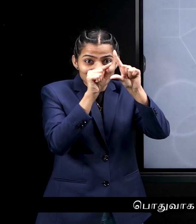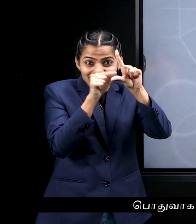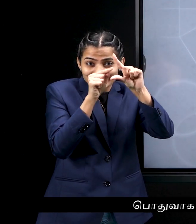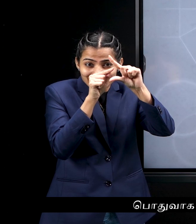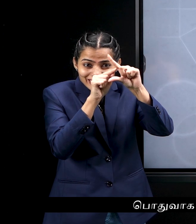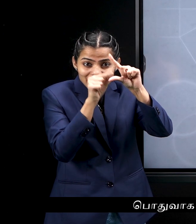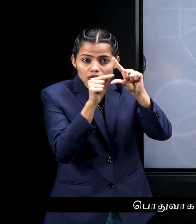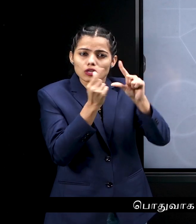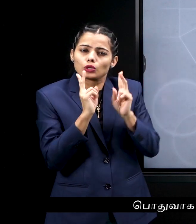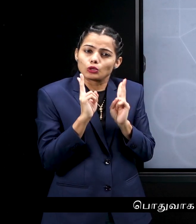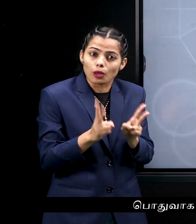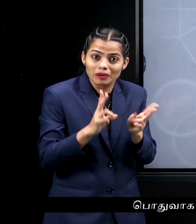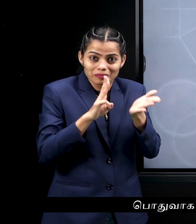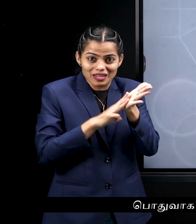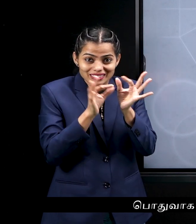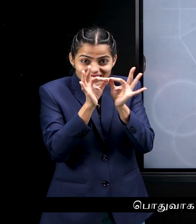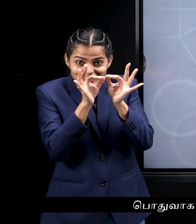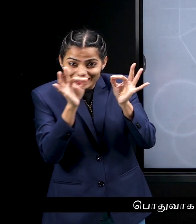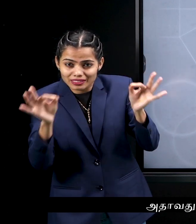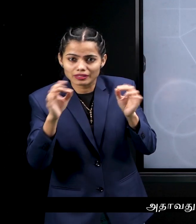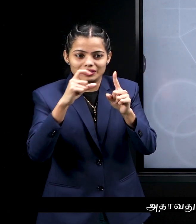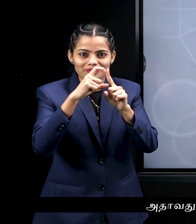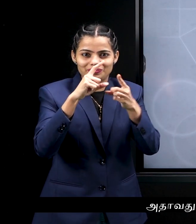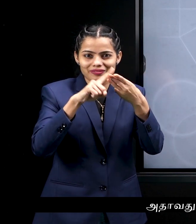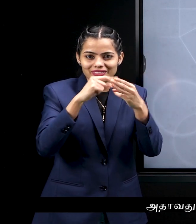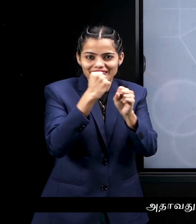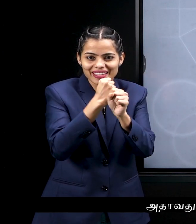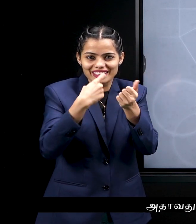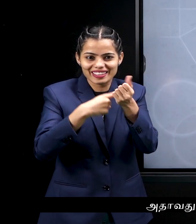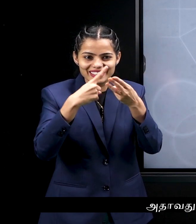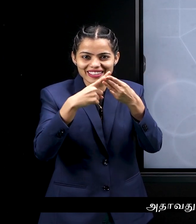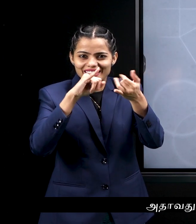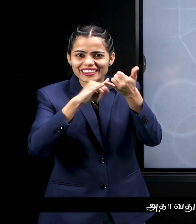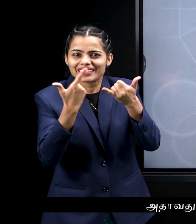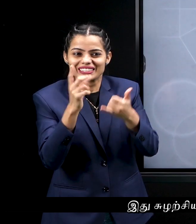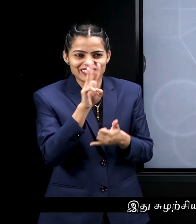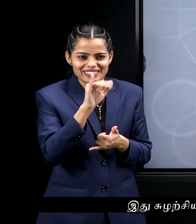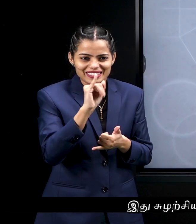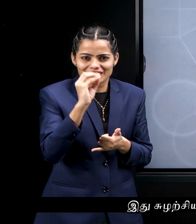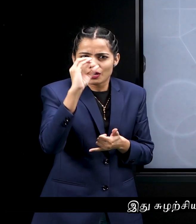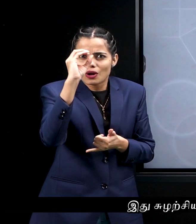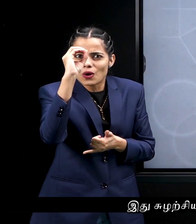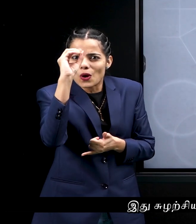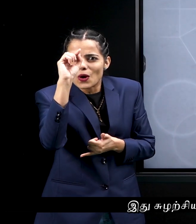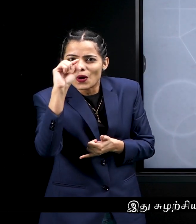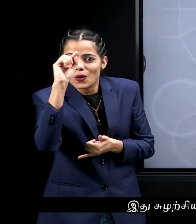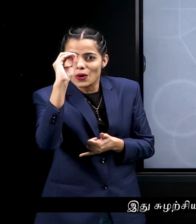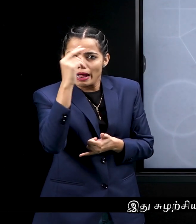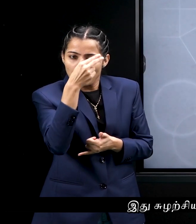கோணங்கள் பொதுவாக பாகைகளில் அளவிடப்படுகின்றன மற்றும் பாகை, அதாவது பாகை சின்னத்தால் குறிக்கப்படுகின்றன.